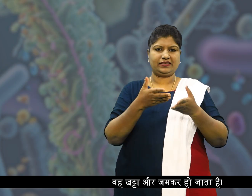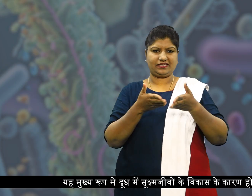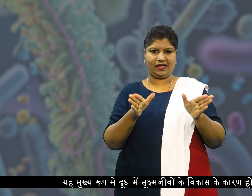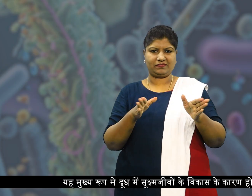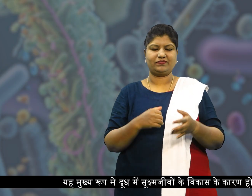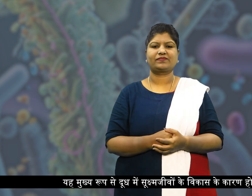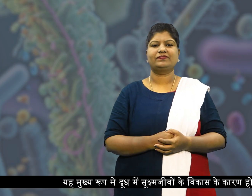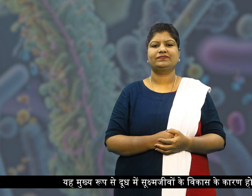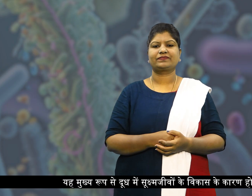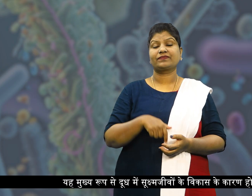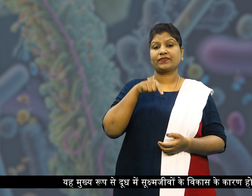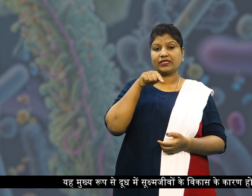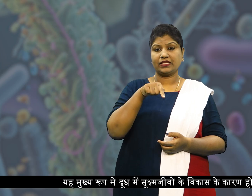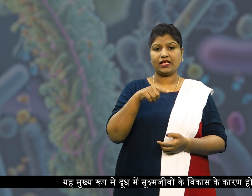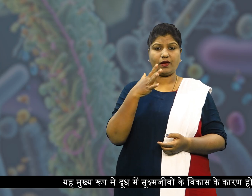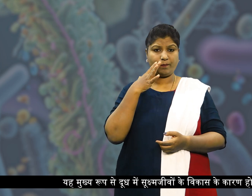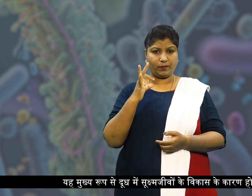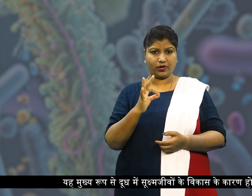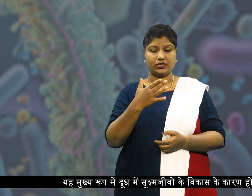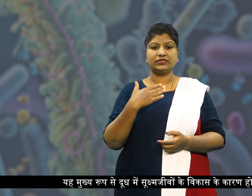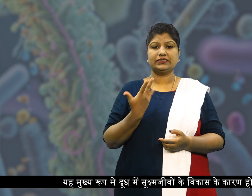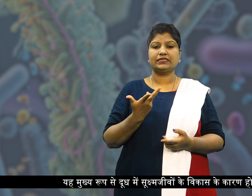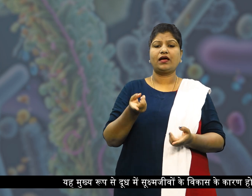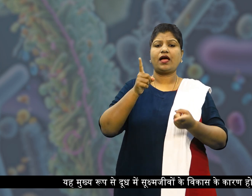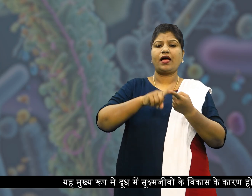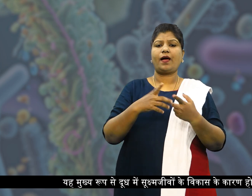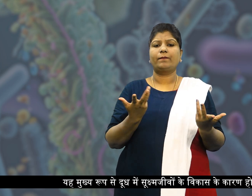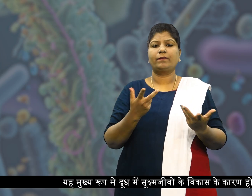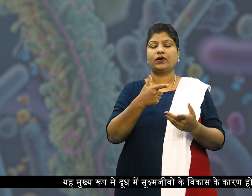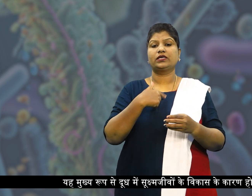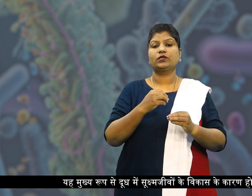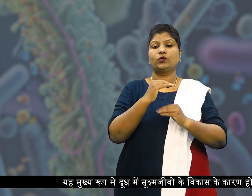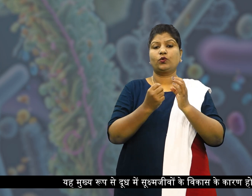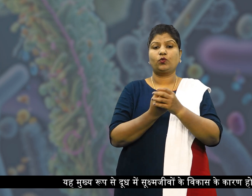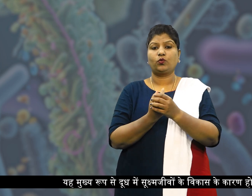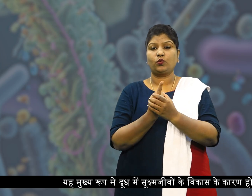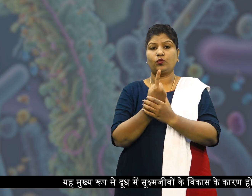यह मुख्य रूप से दूध में सूक्ष्म जीवों के विकास के कारण होता है।